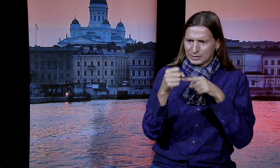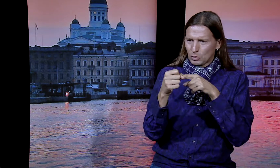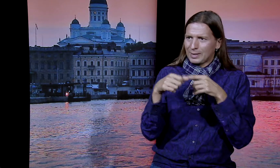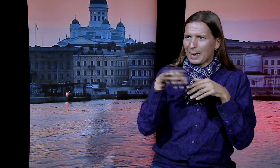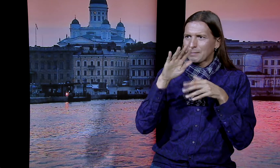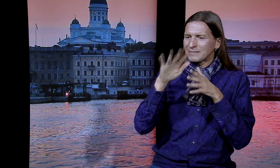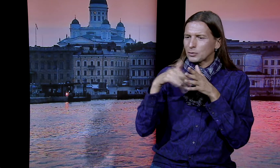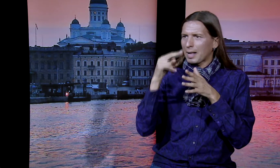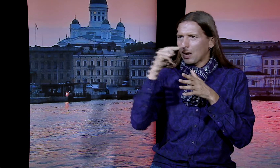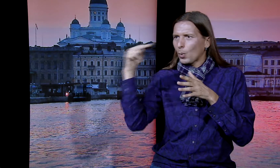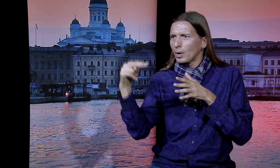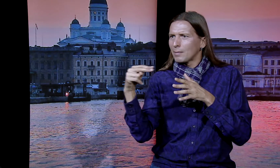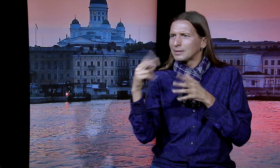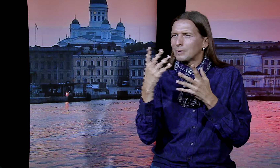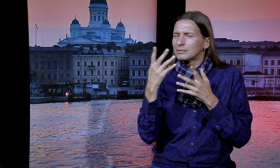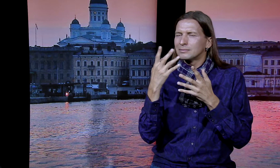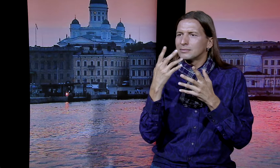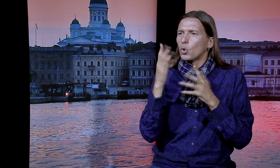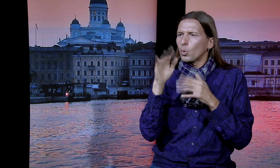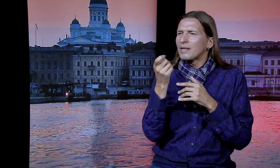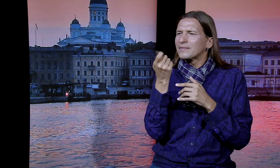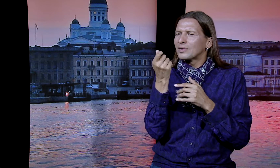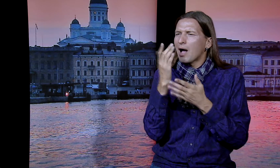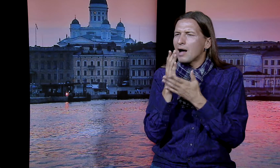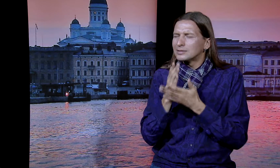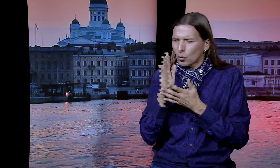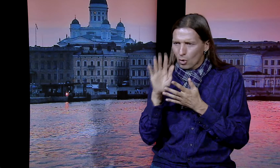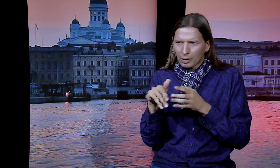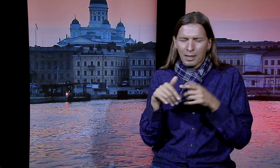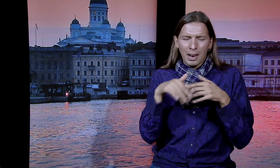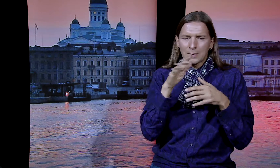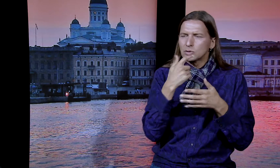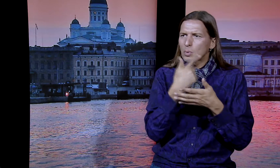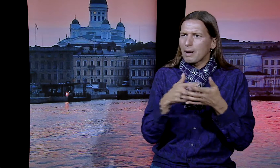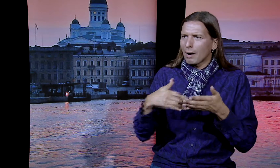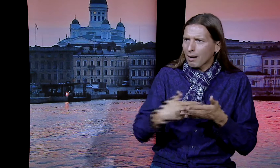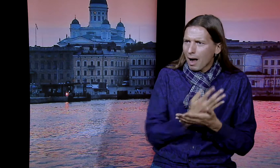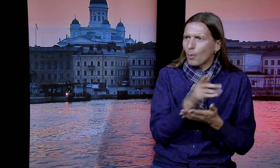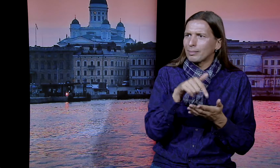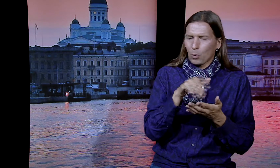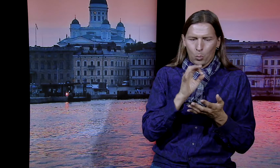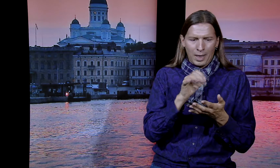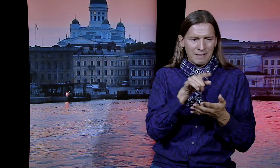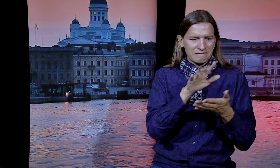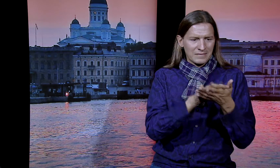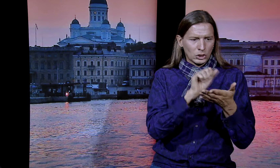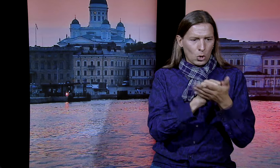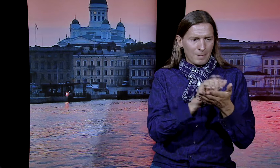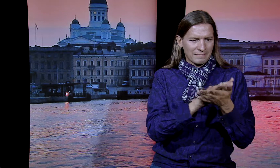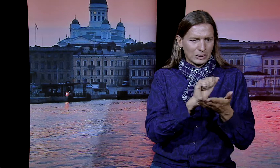Opettaminen oli enemmän yksittäisten viittomien opettamista suomen kielen kautta kuin viittomakielen opettamista. Nythän tilanne on